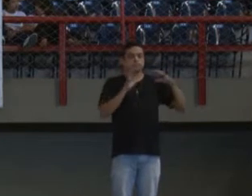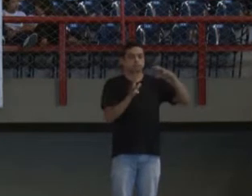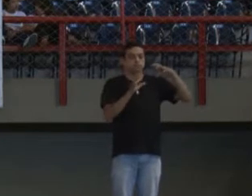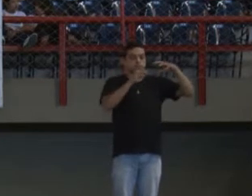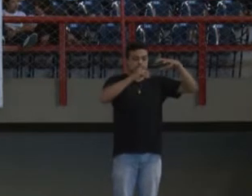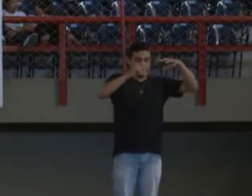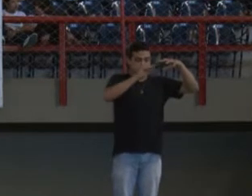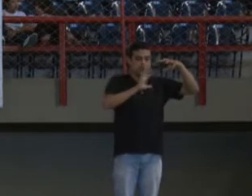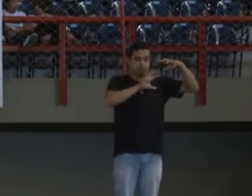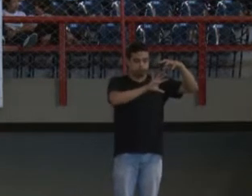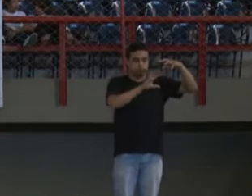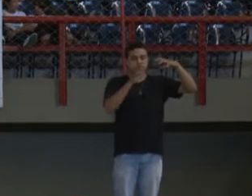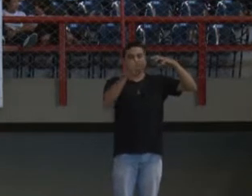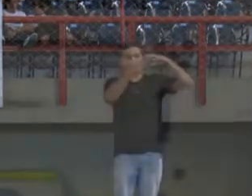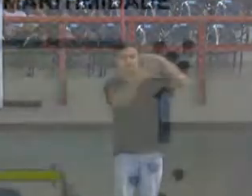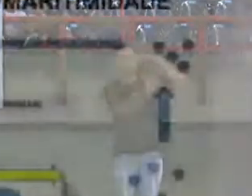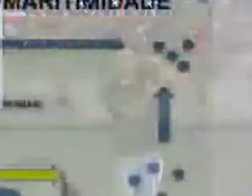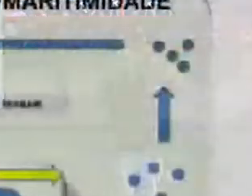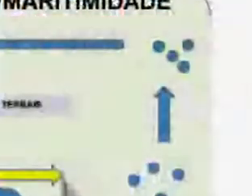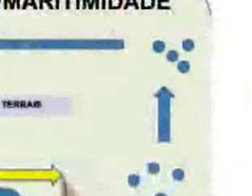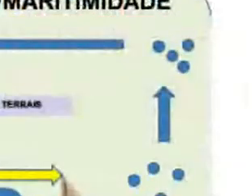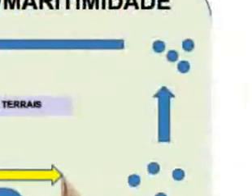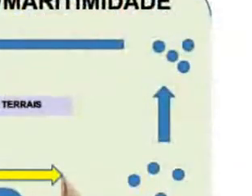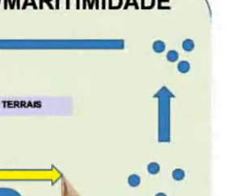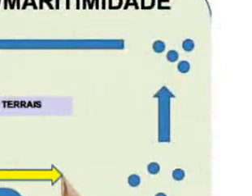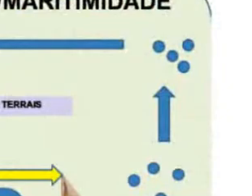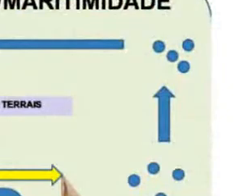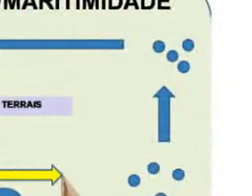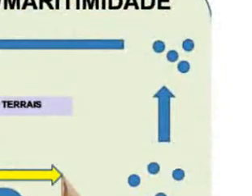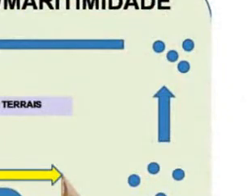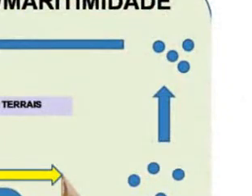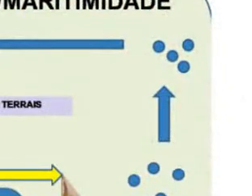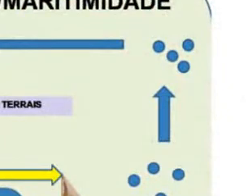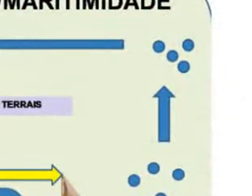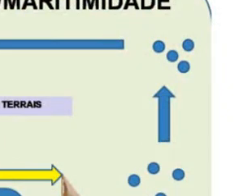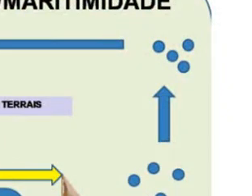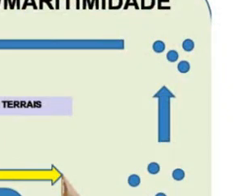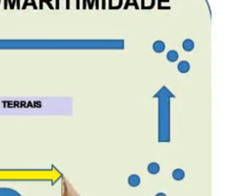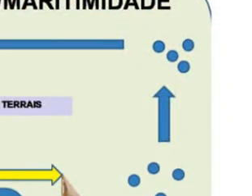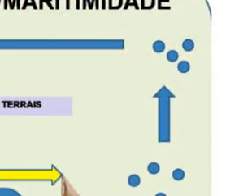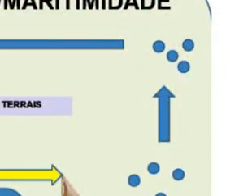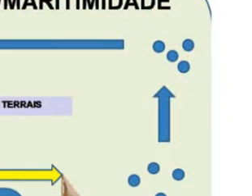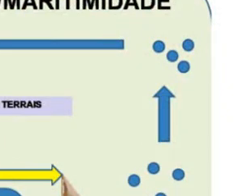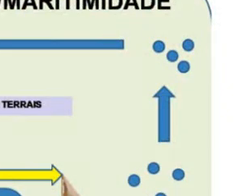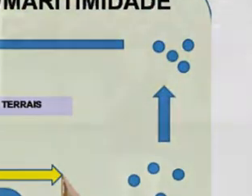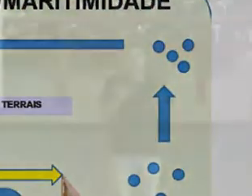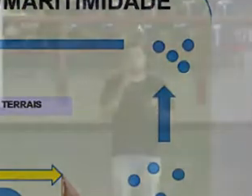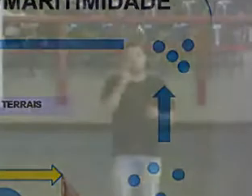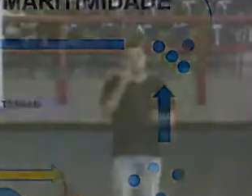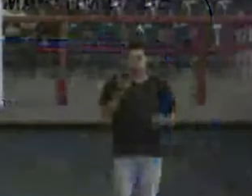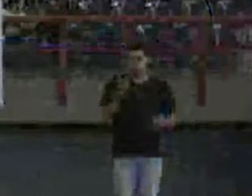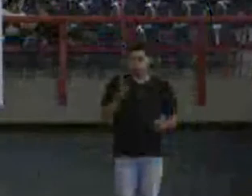terrais? Presta atenção aí no desenho. Como é que o Enem vai te cobrar essa questão, Fernandes? Da forma bem simples.